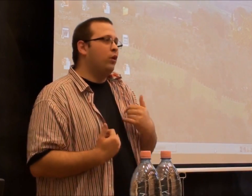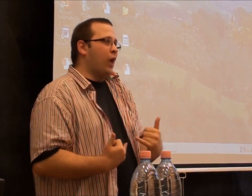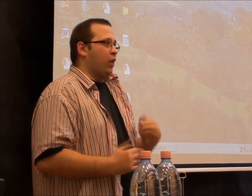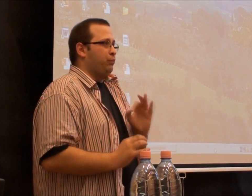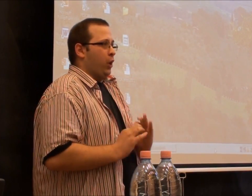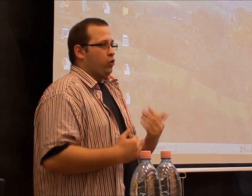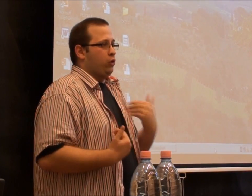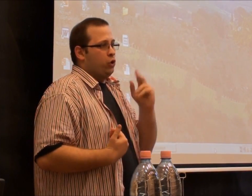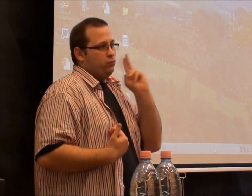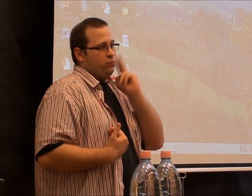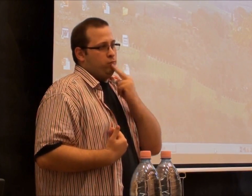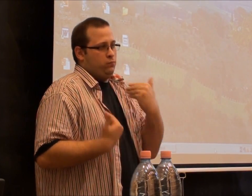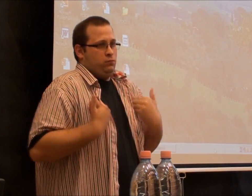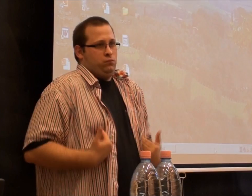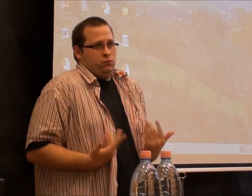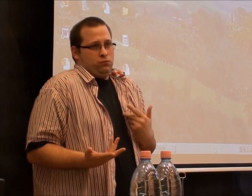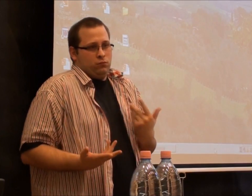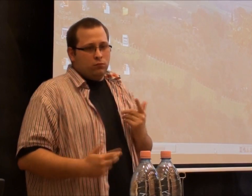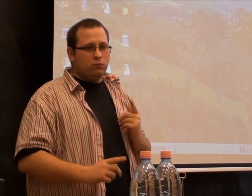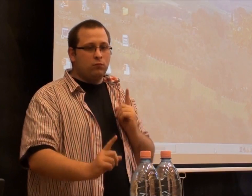élő emberekhez, jelen pillanatban én is sikert,